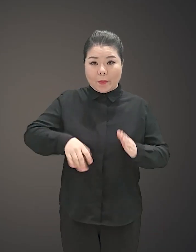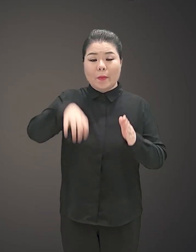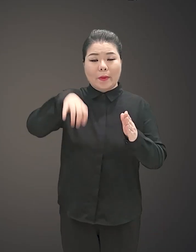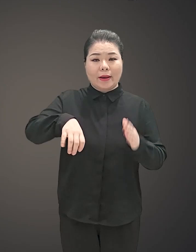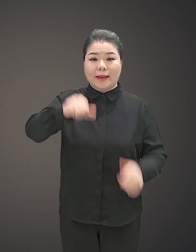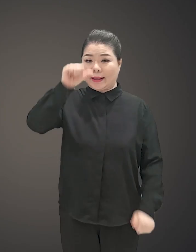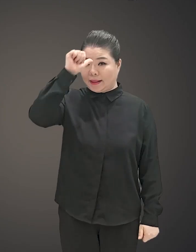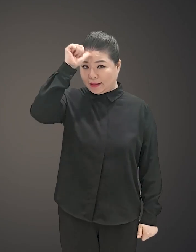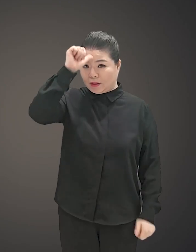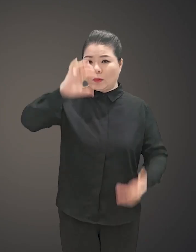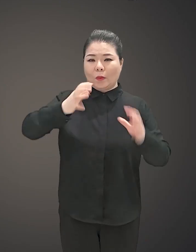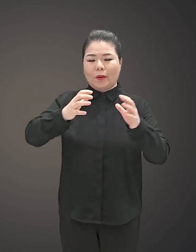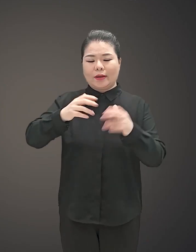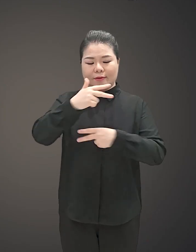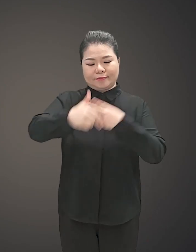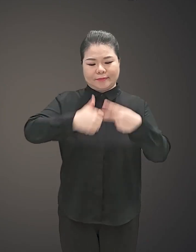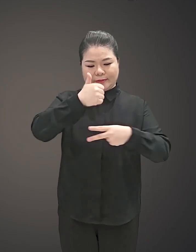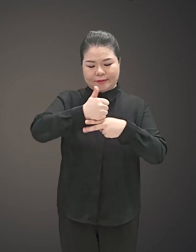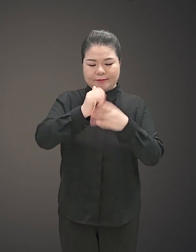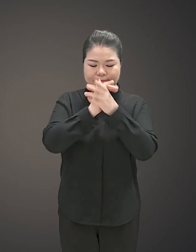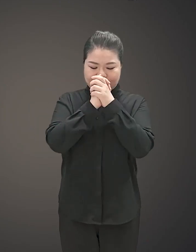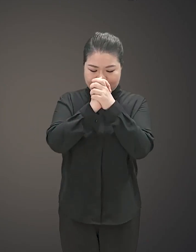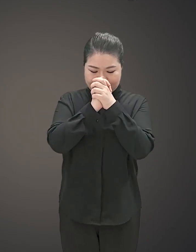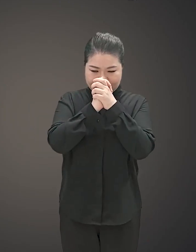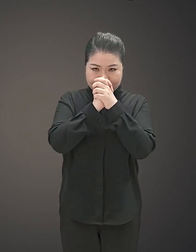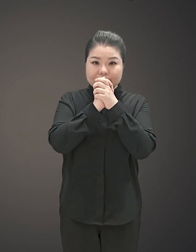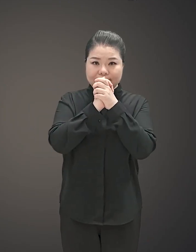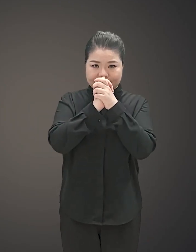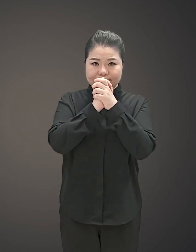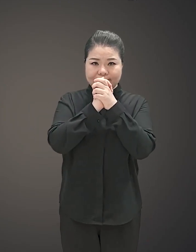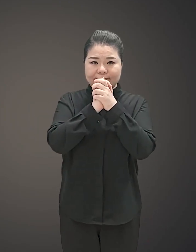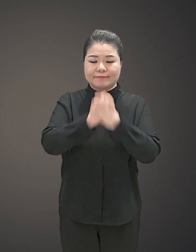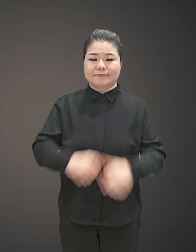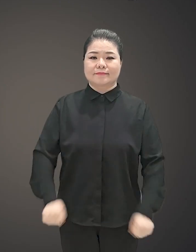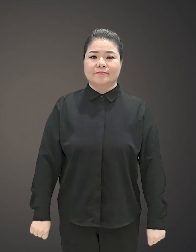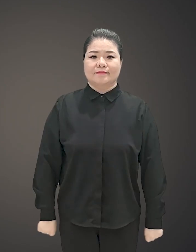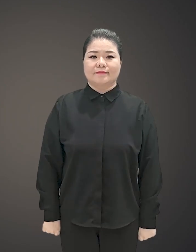엄마의 고향인 인도에서 신께 기도하고